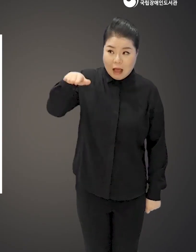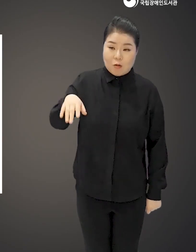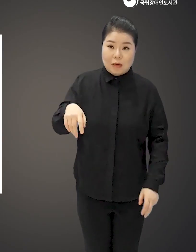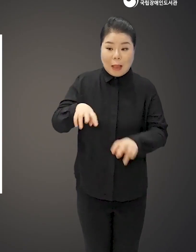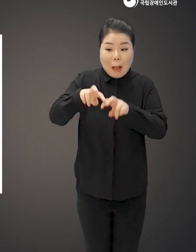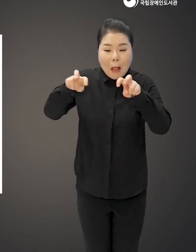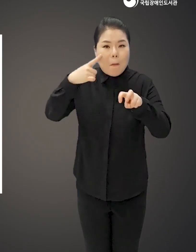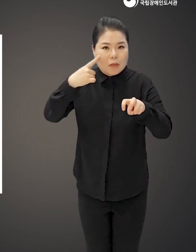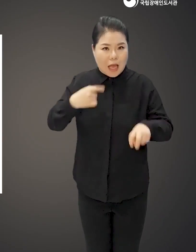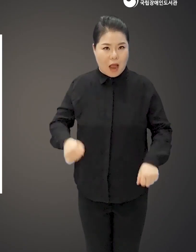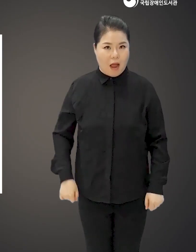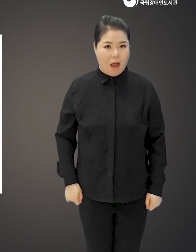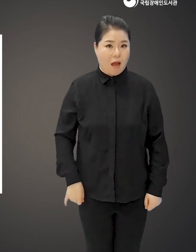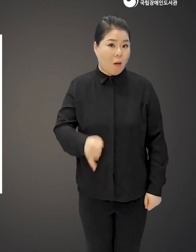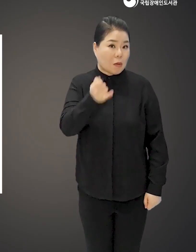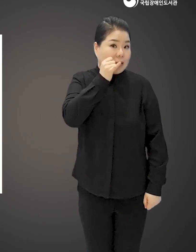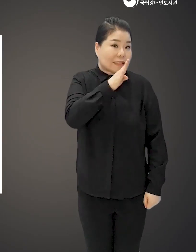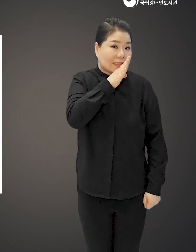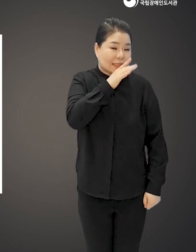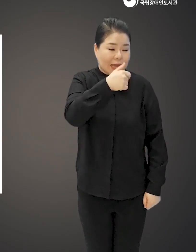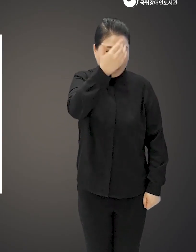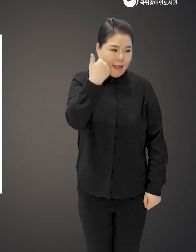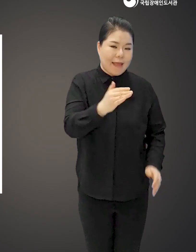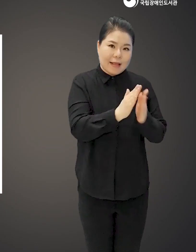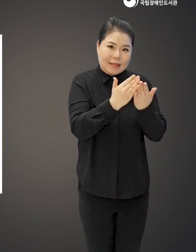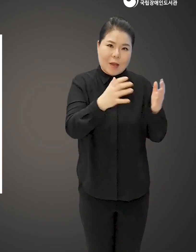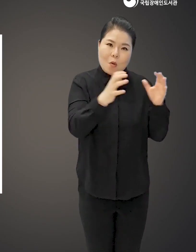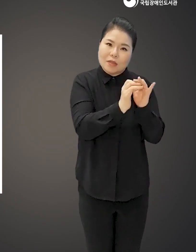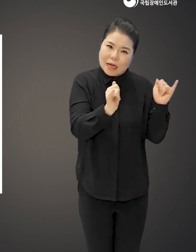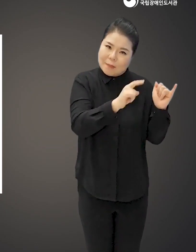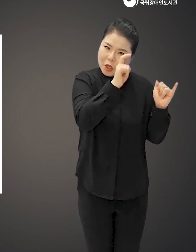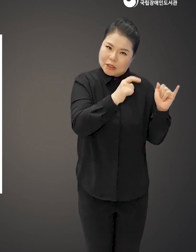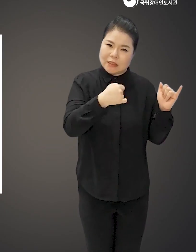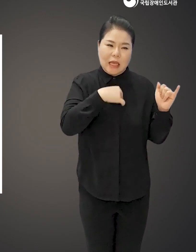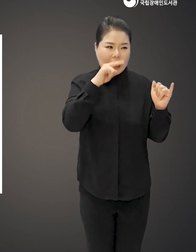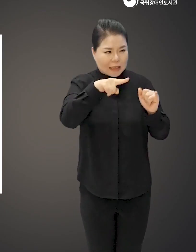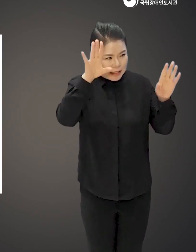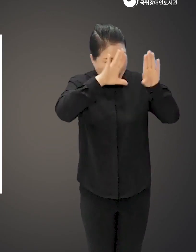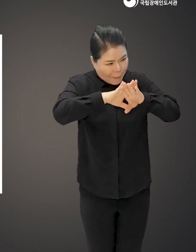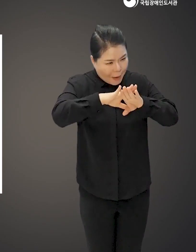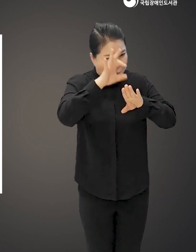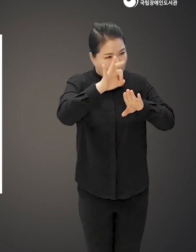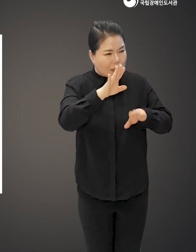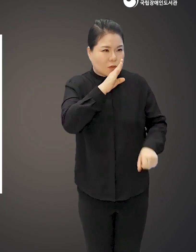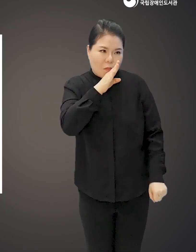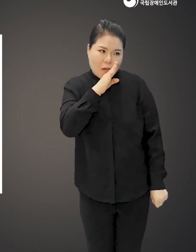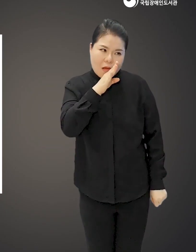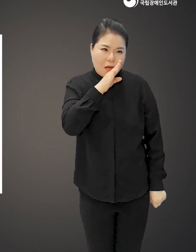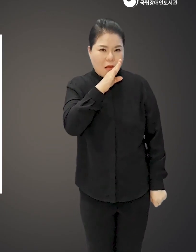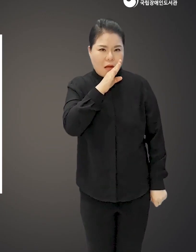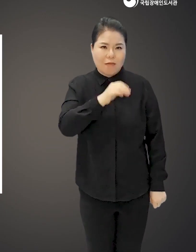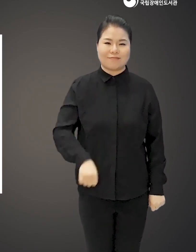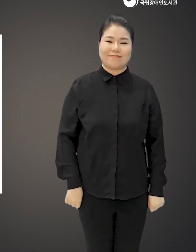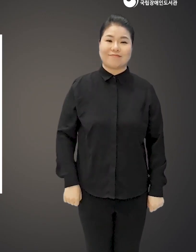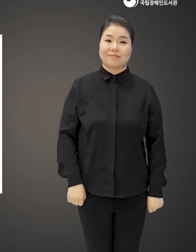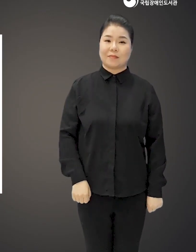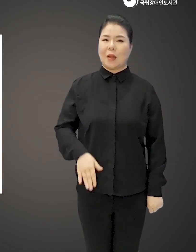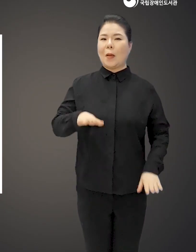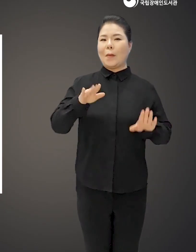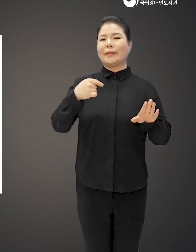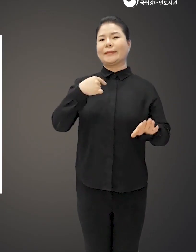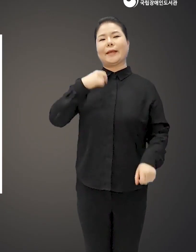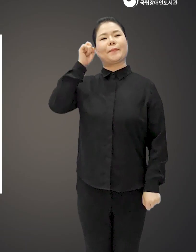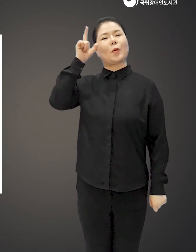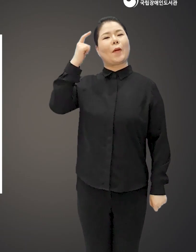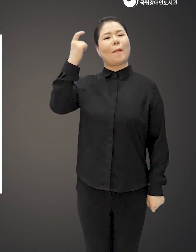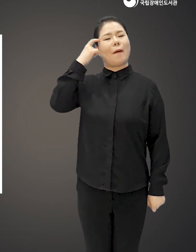생강아, 파헤쳐보자. 아줌마가 고서 수집가인지 아니면 내가 그날 밤 본 것이 정말? 오늘